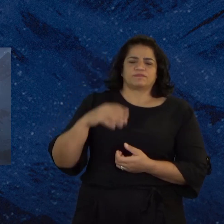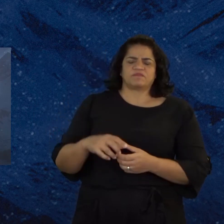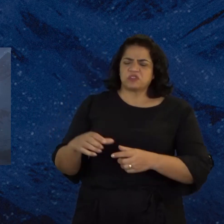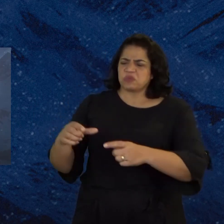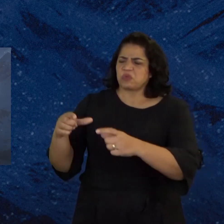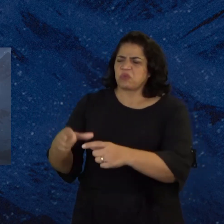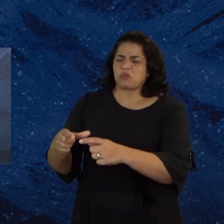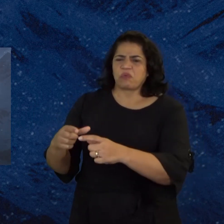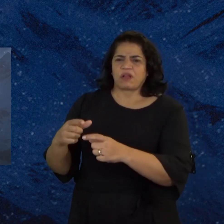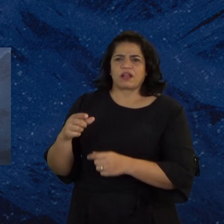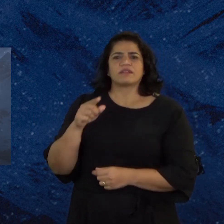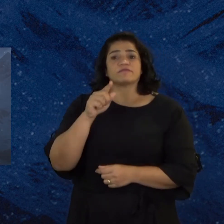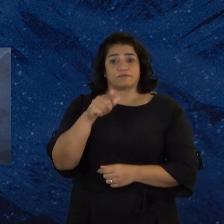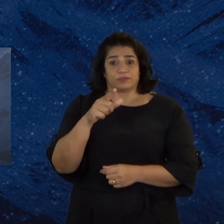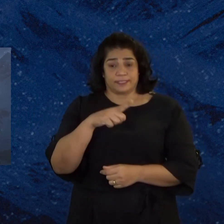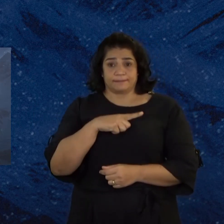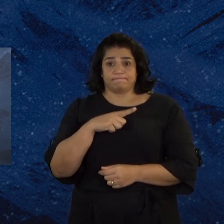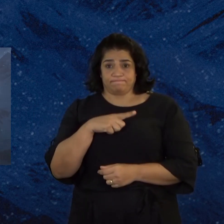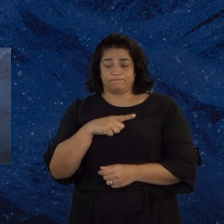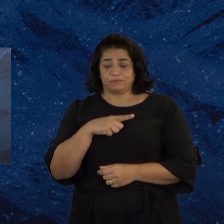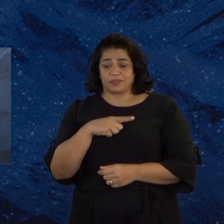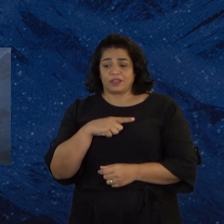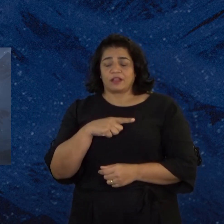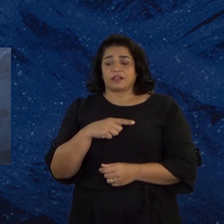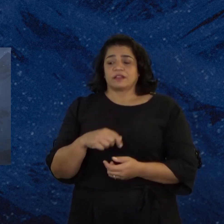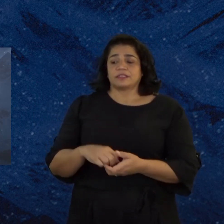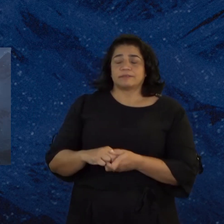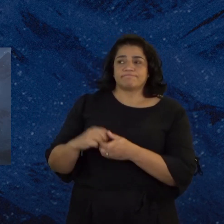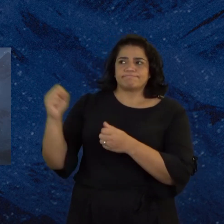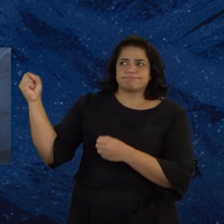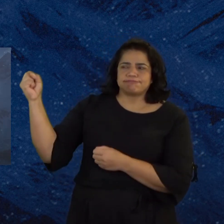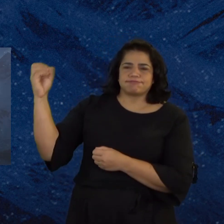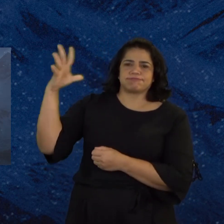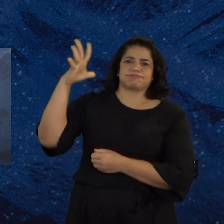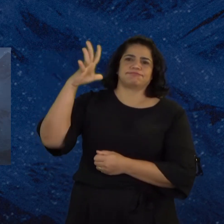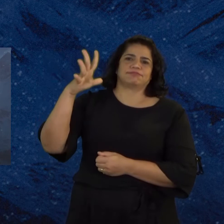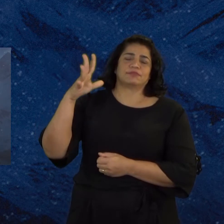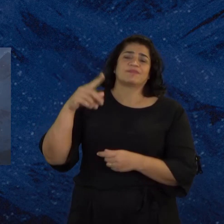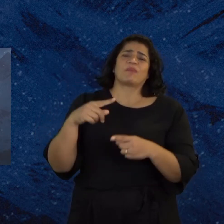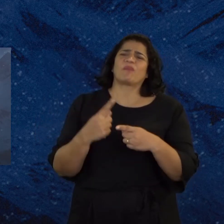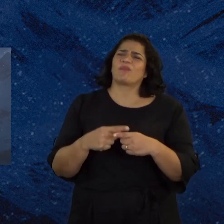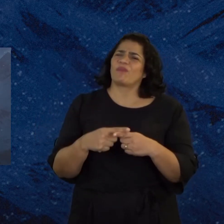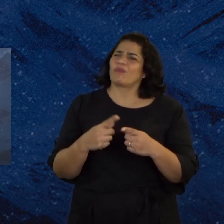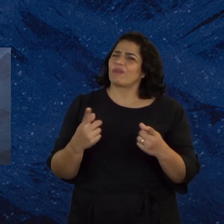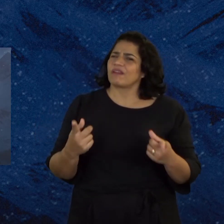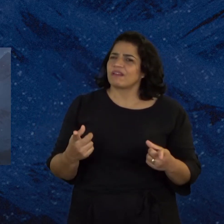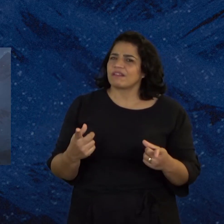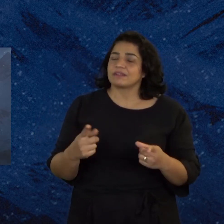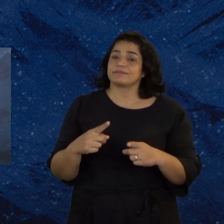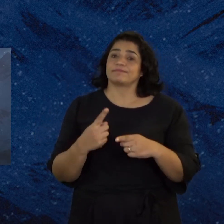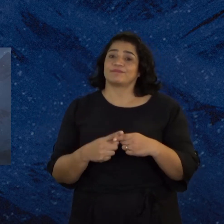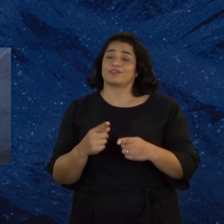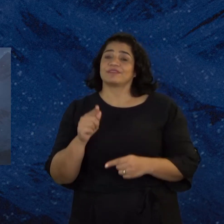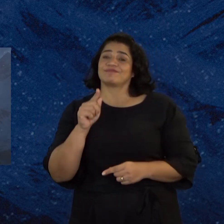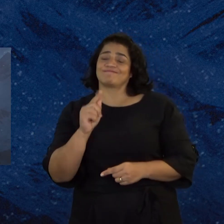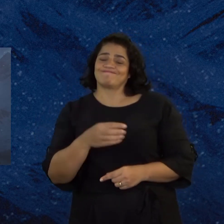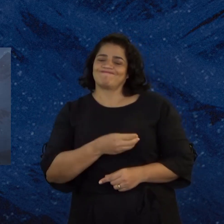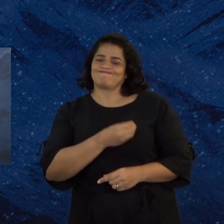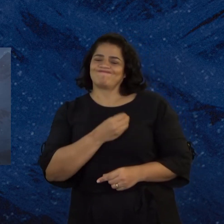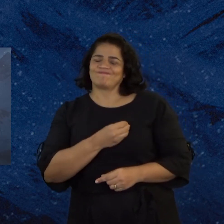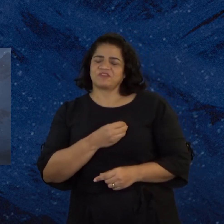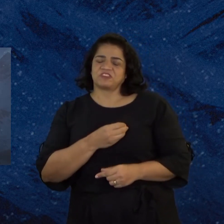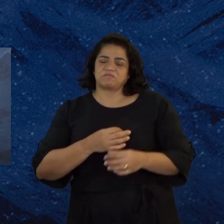luz. Porque você vive num ambiente de luz, de verdade, de amor, de justiça,